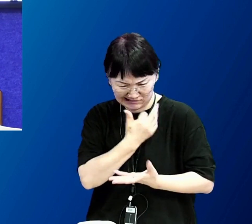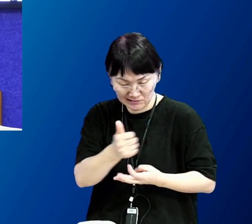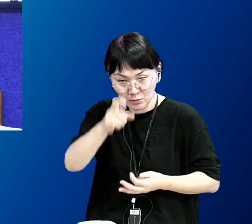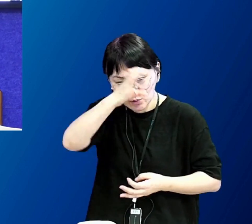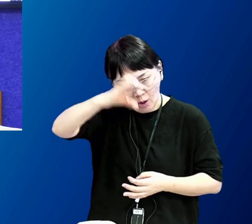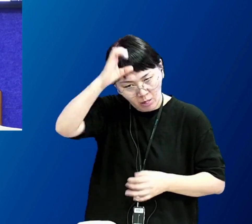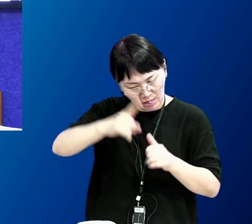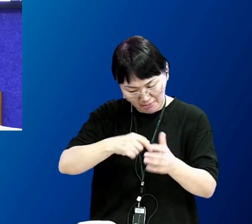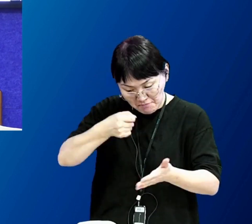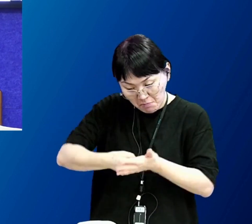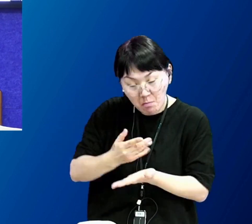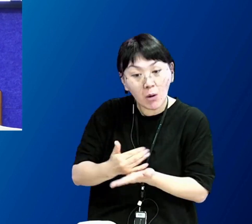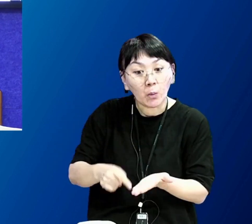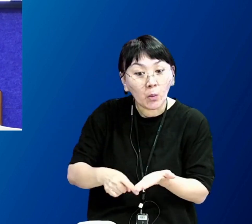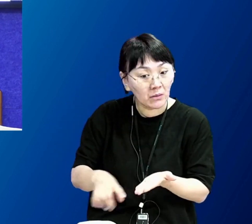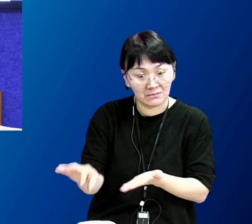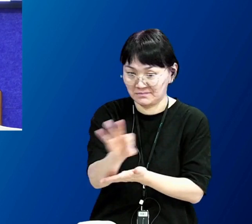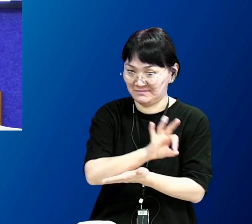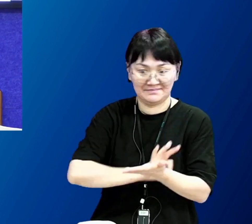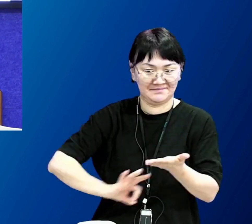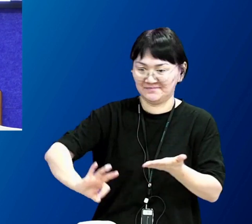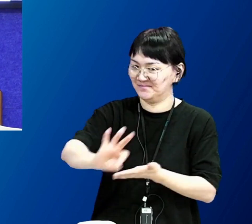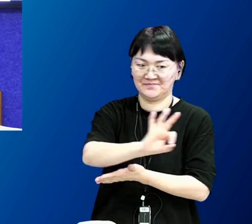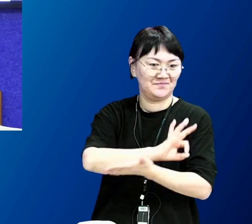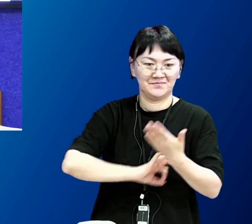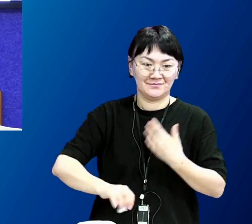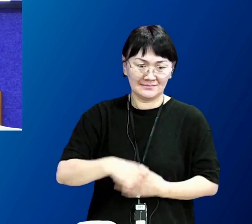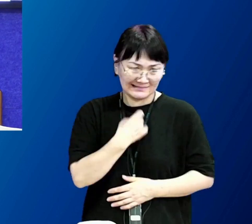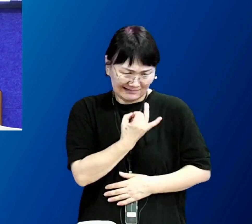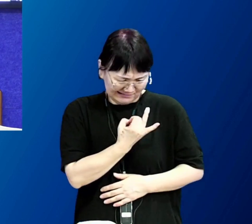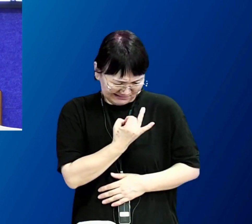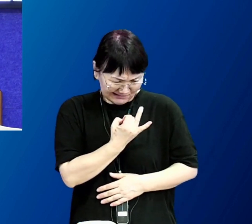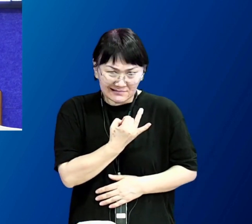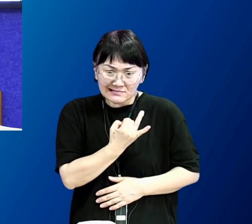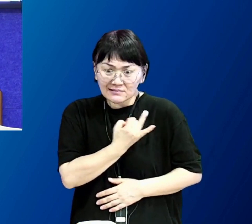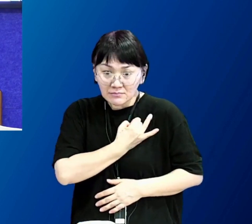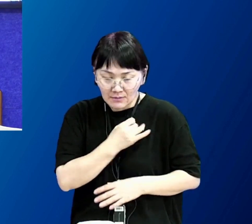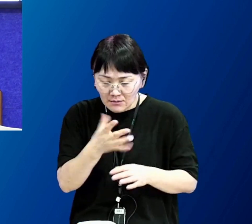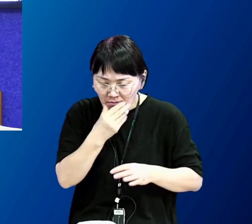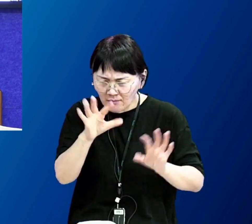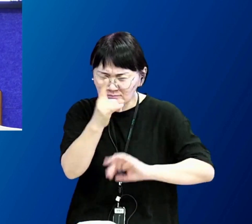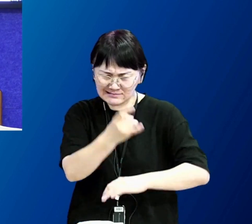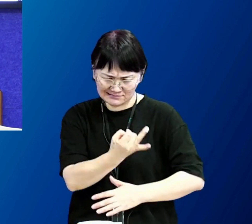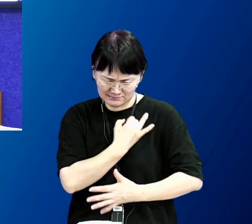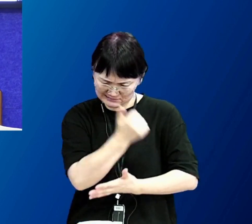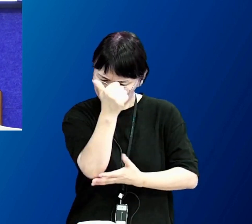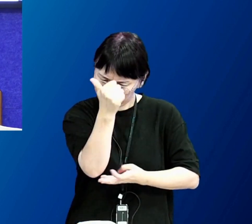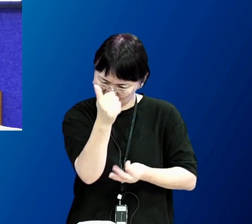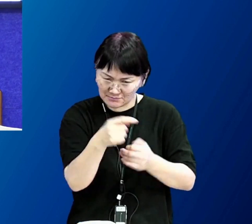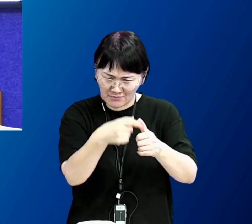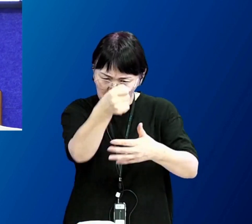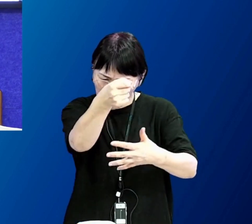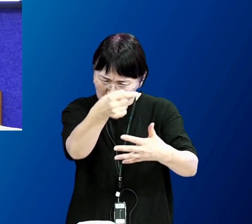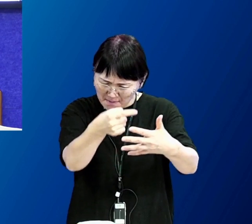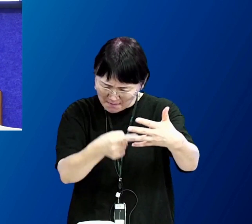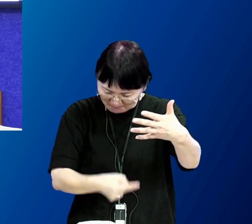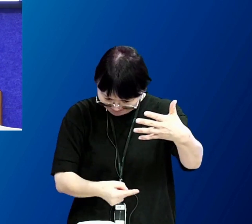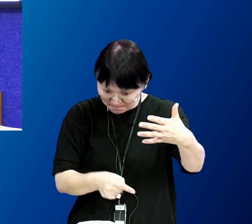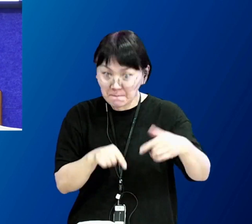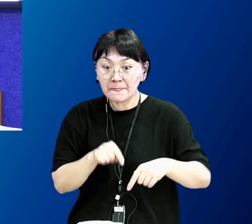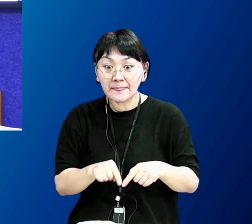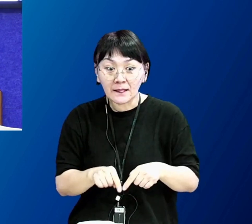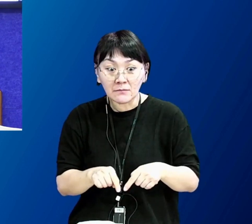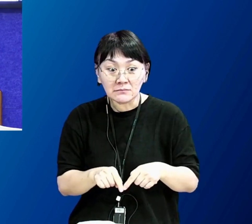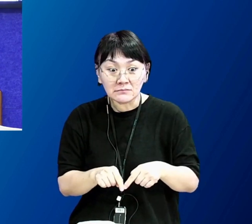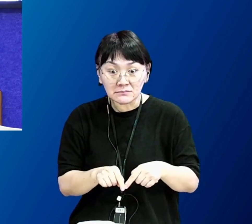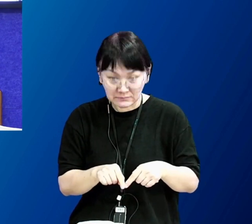байна. Итгэлийн бүлэг дээр Соломон хааны нэр бичигдээгүй шүү дээ. Гэтэл Янхан им Рахавын